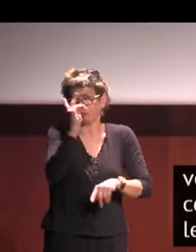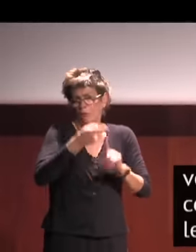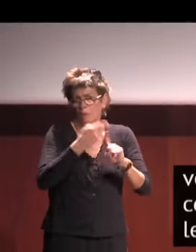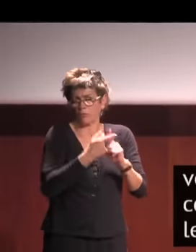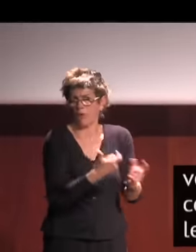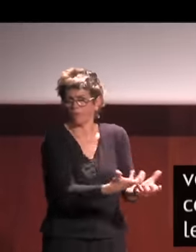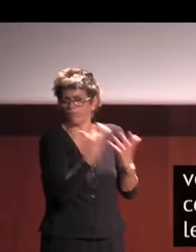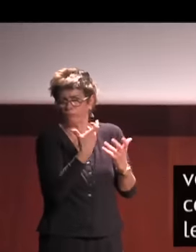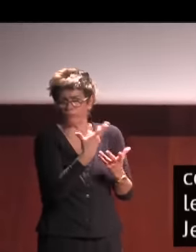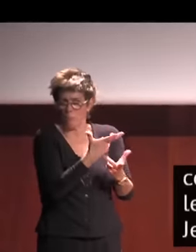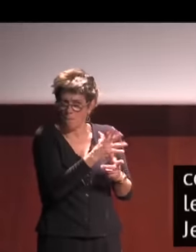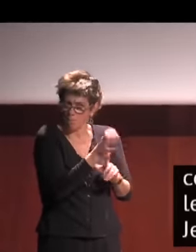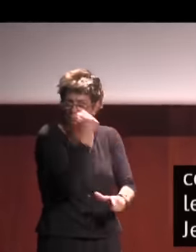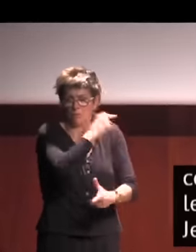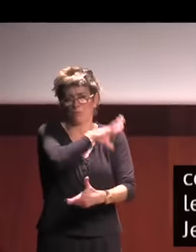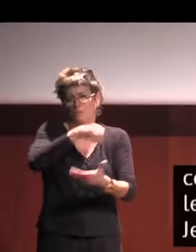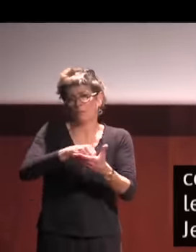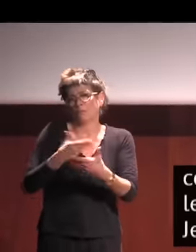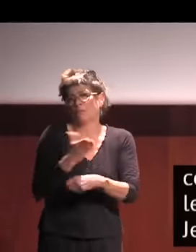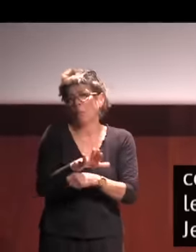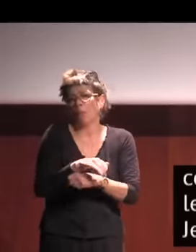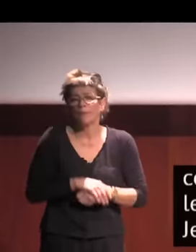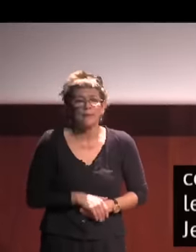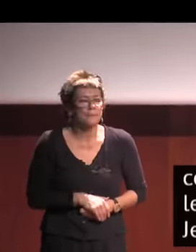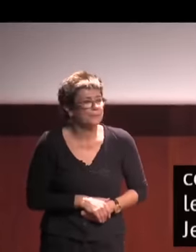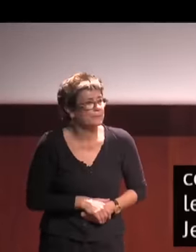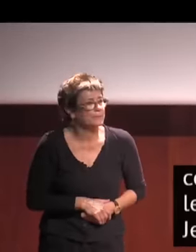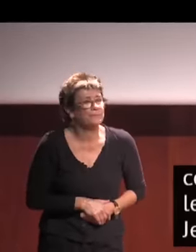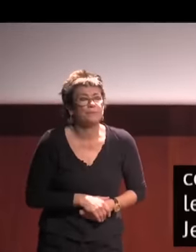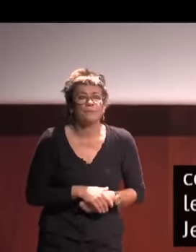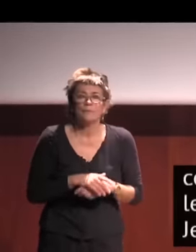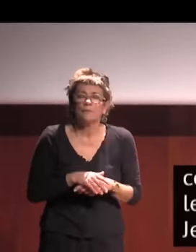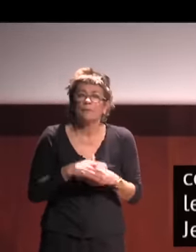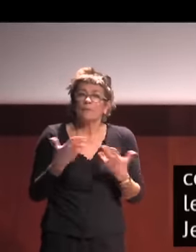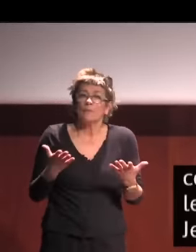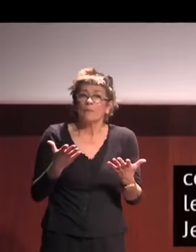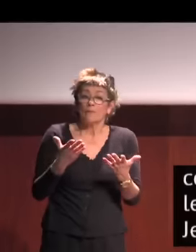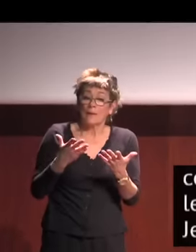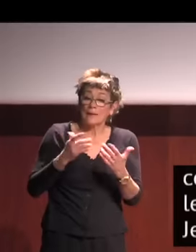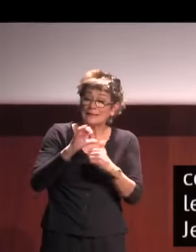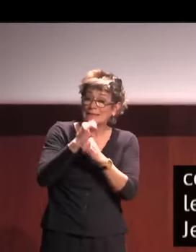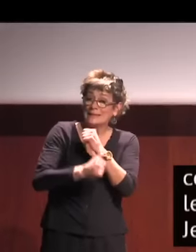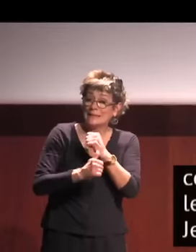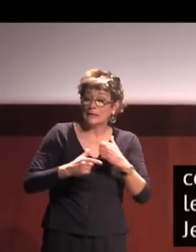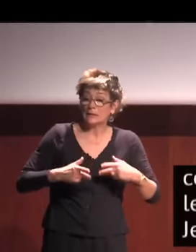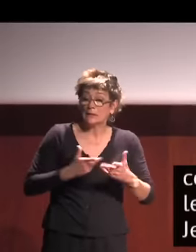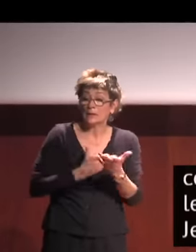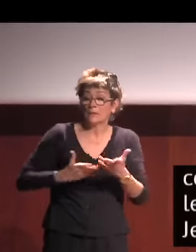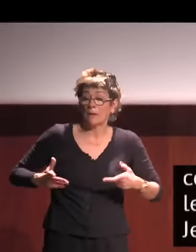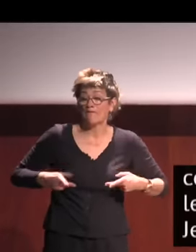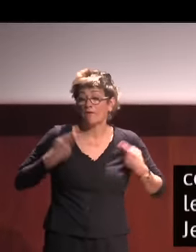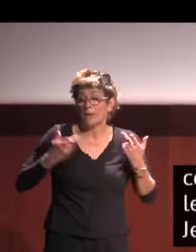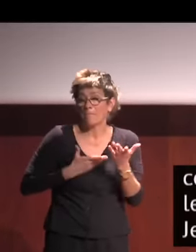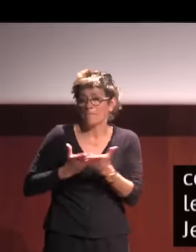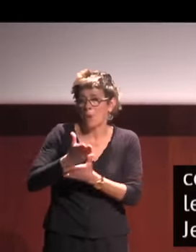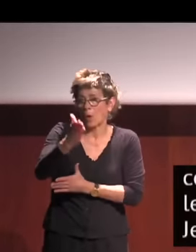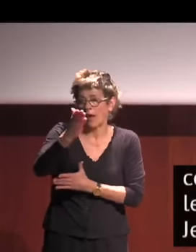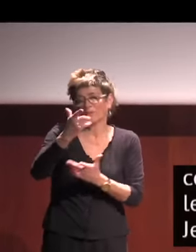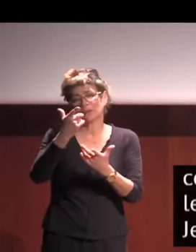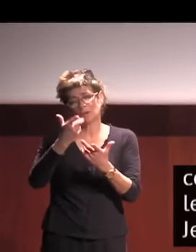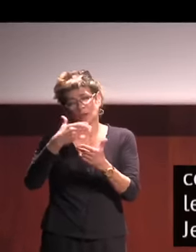Je ne veux pas m'attarder plus longtemps. Je dirais que si la mobilisation du genre biographique et autobiographique par les Deaf Studies est plus